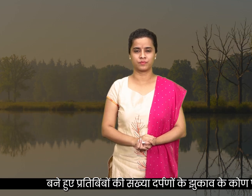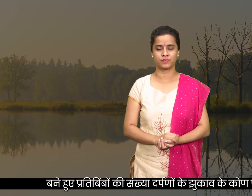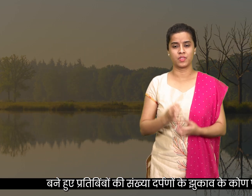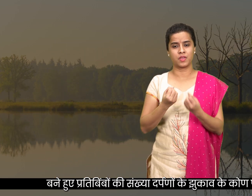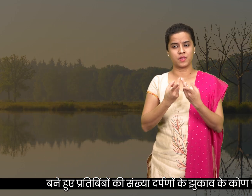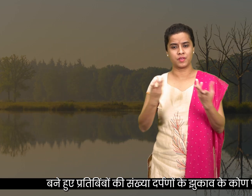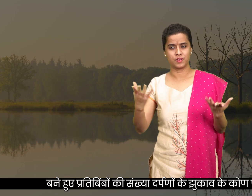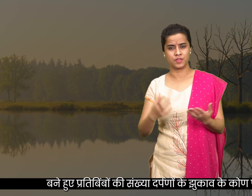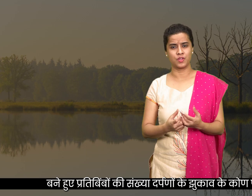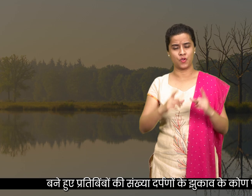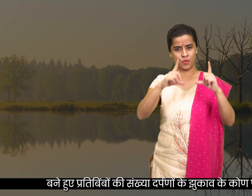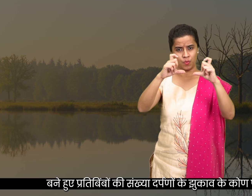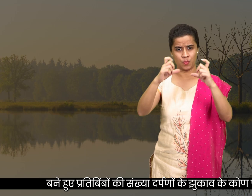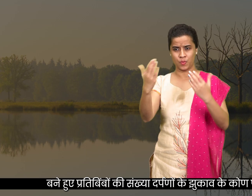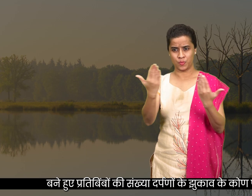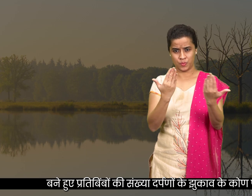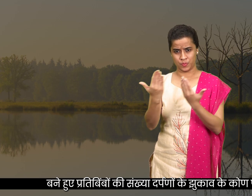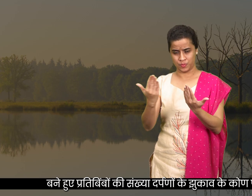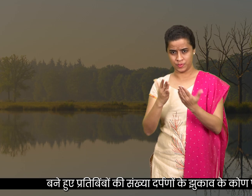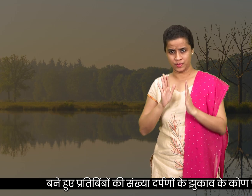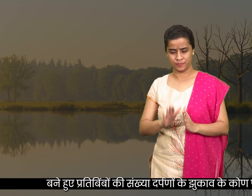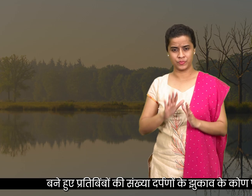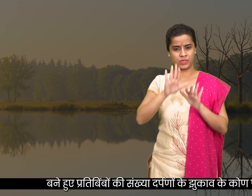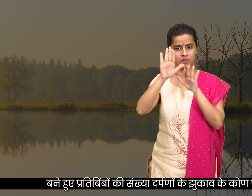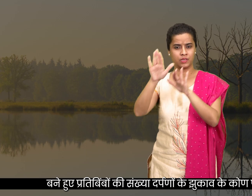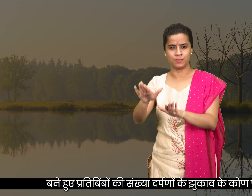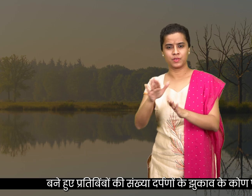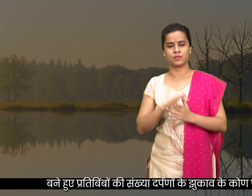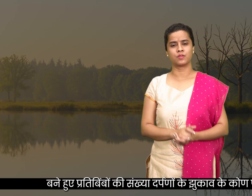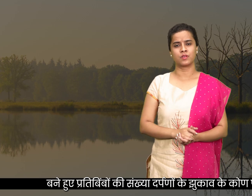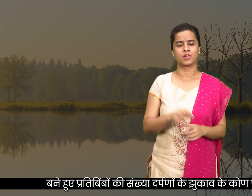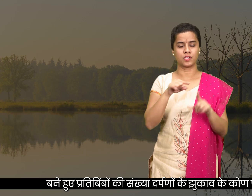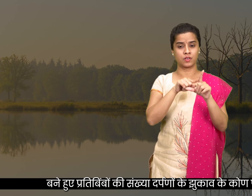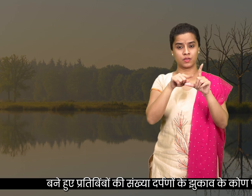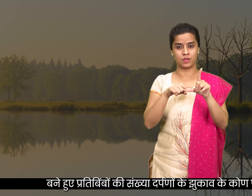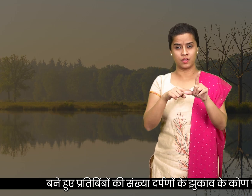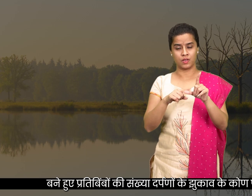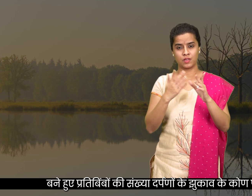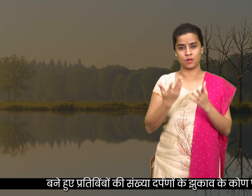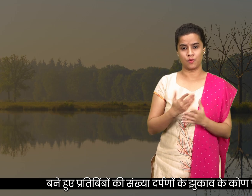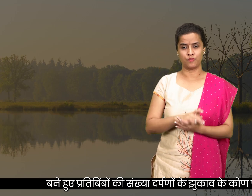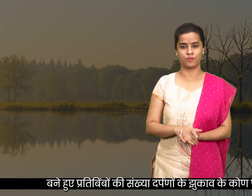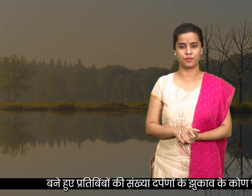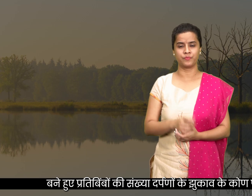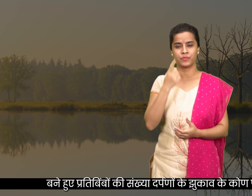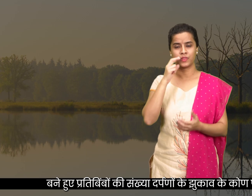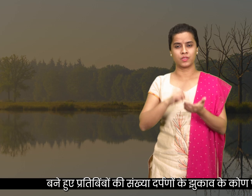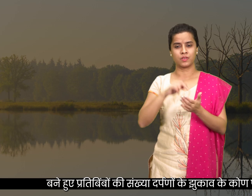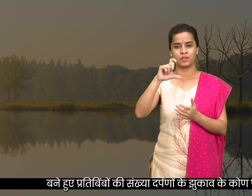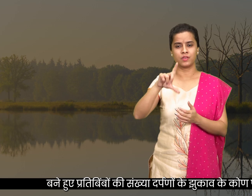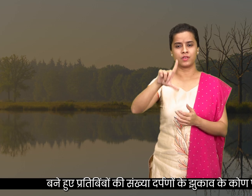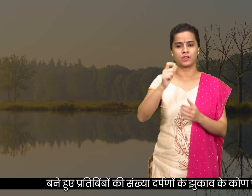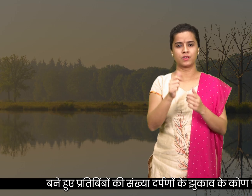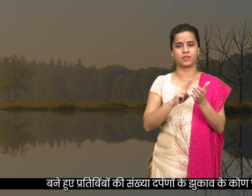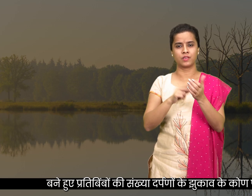बने हुए प्रतिबिंबों की संख्या दर्पणों के झुकाव के कोण पर निर्भर करती है।